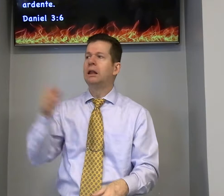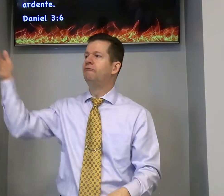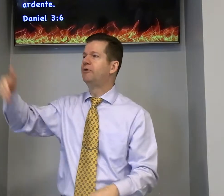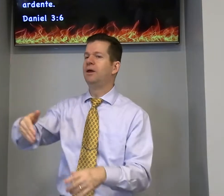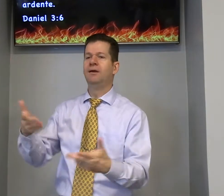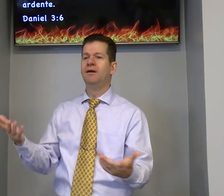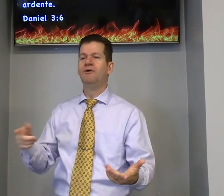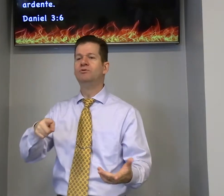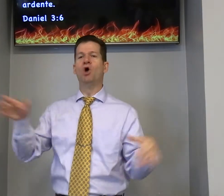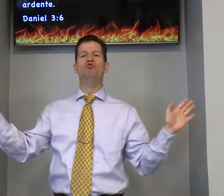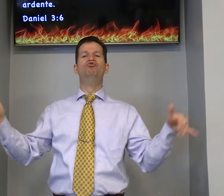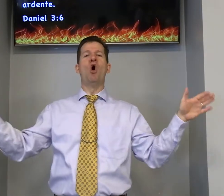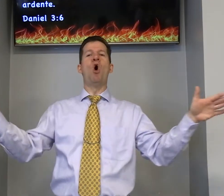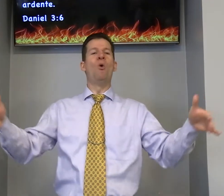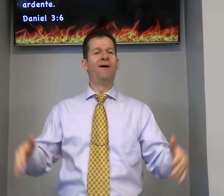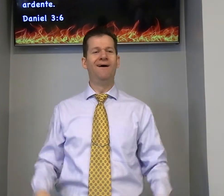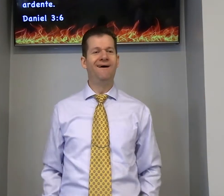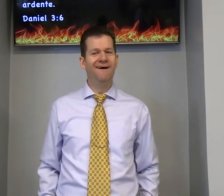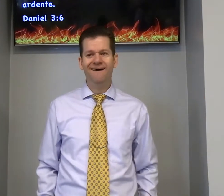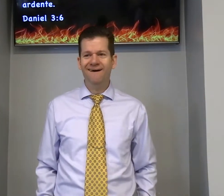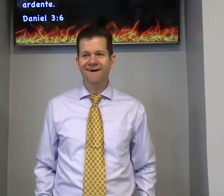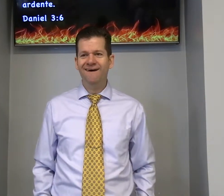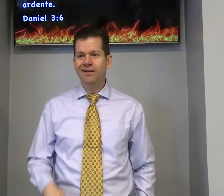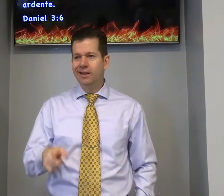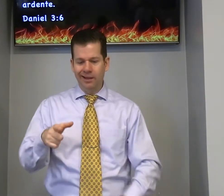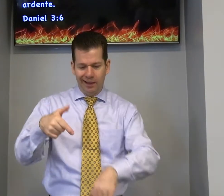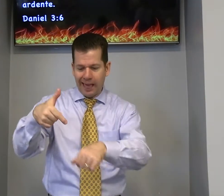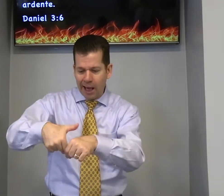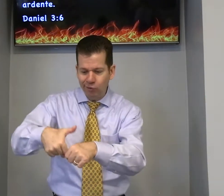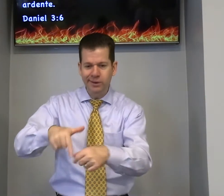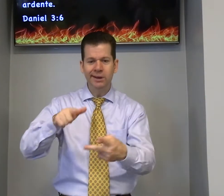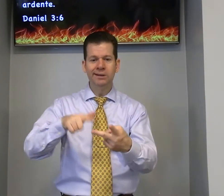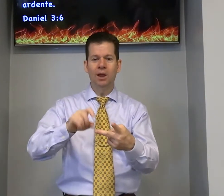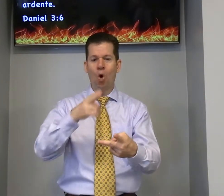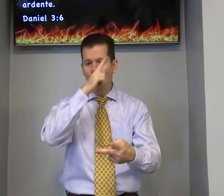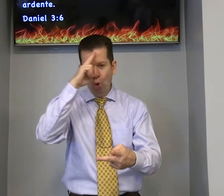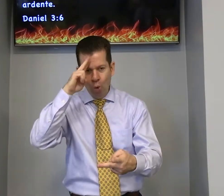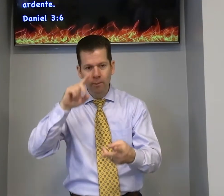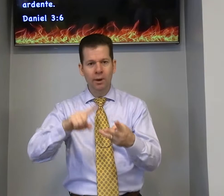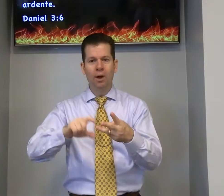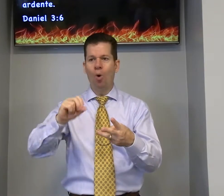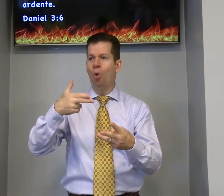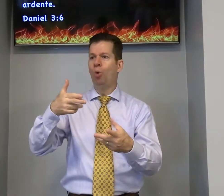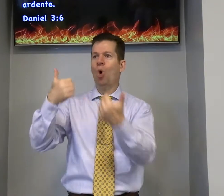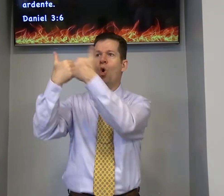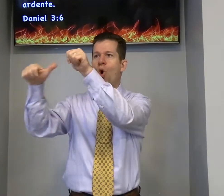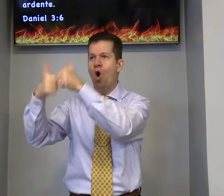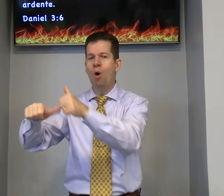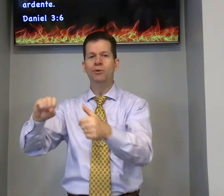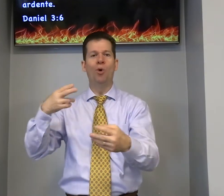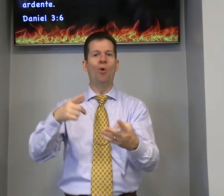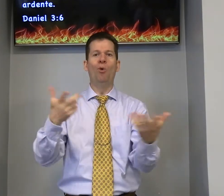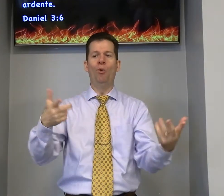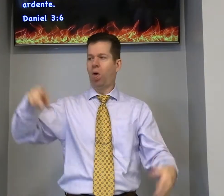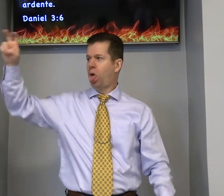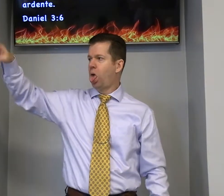não é de graça você vem na igreja você não voa tem um prejuízo no gasolina no Uber ônibus